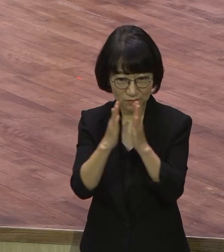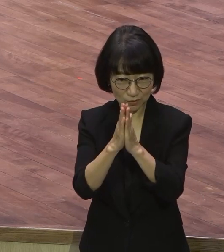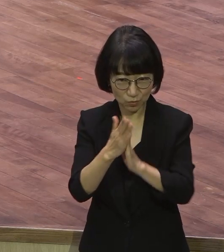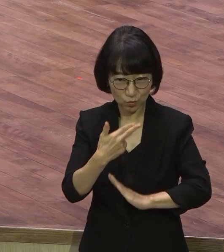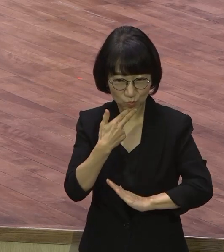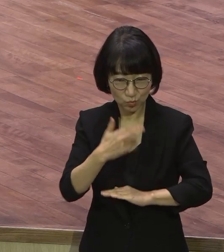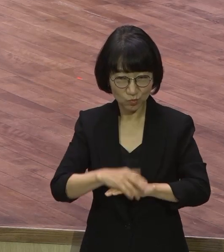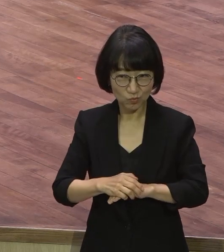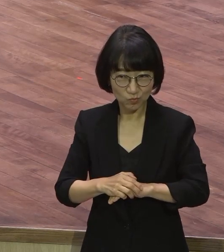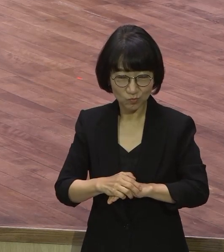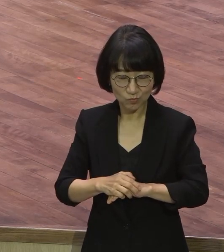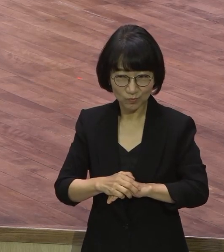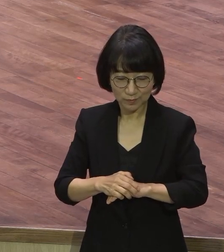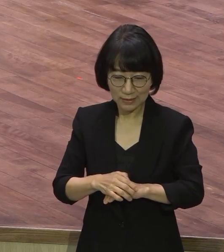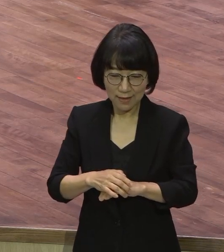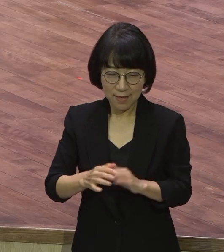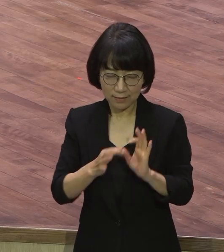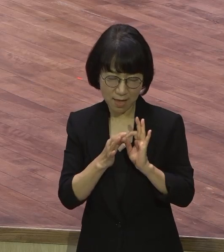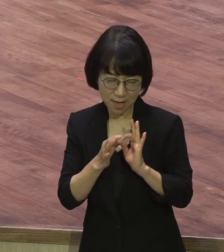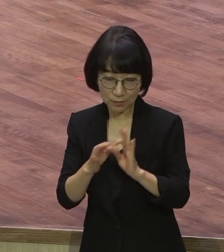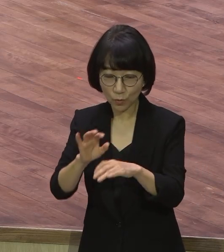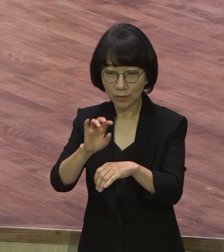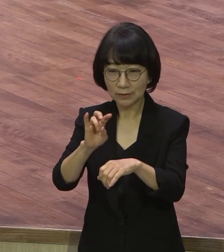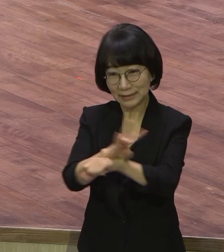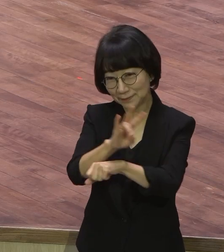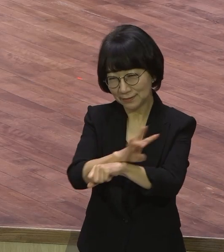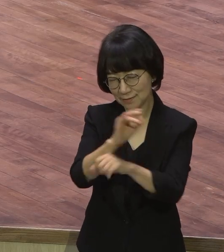무시로 성령 안에서 기도하고